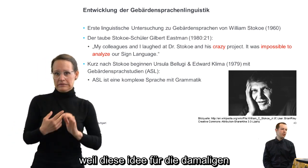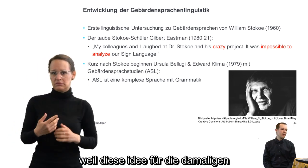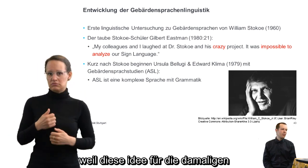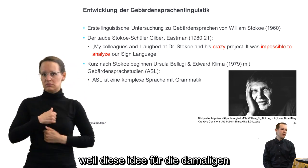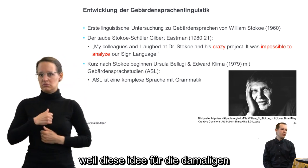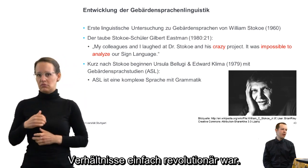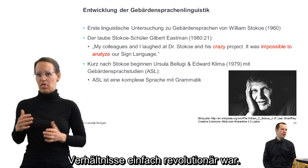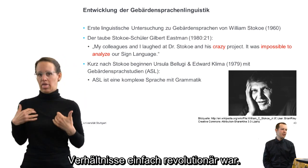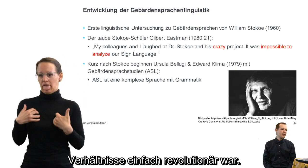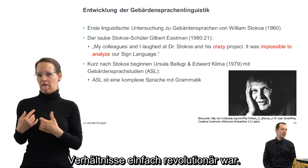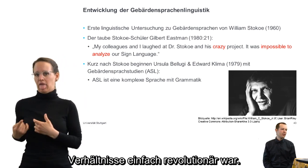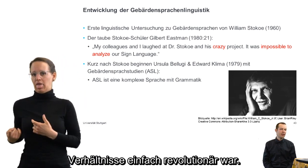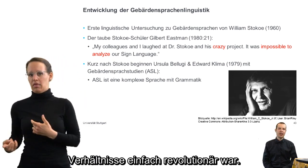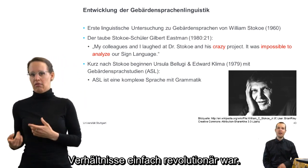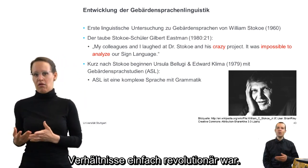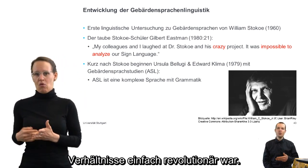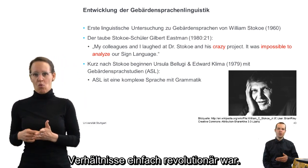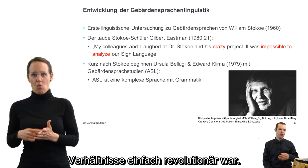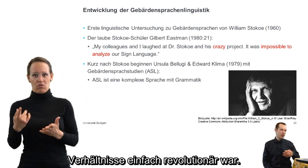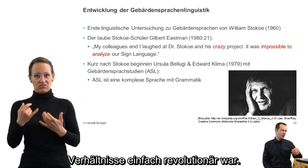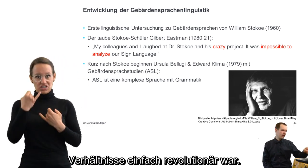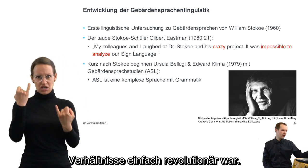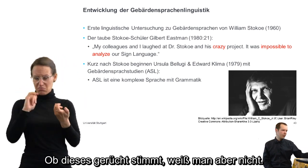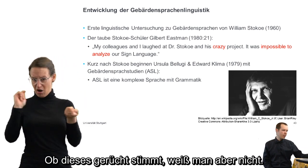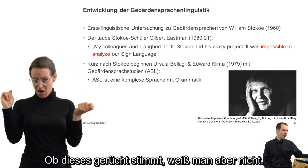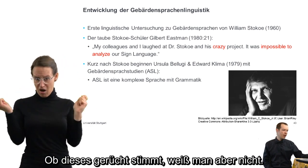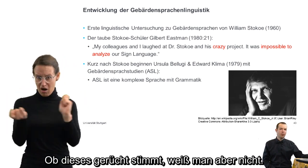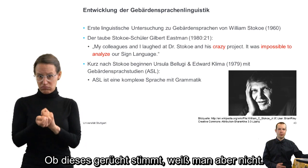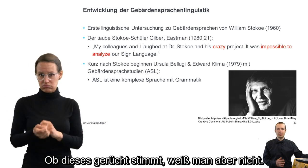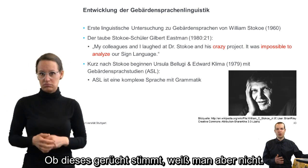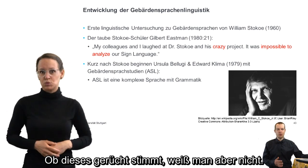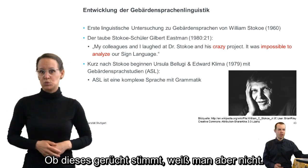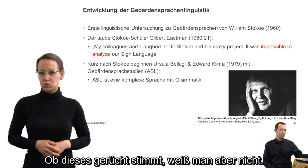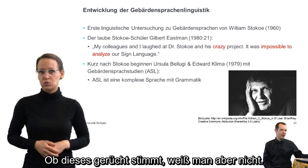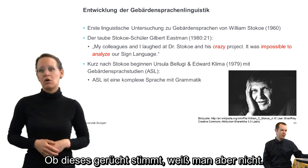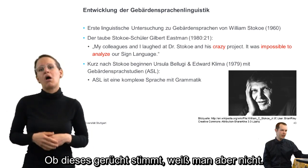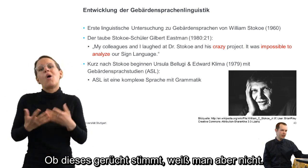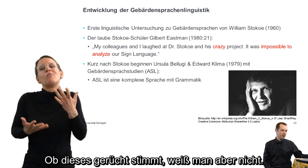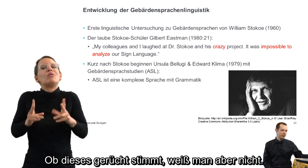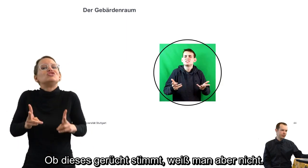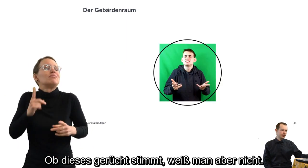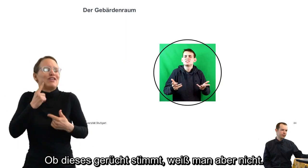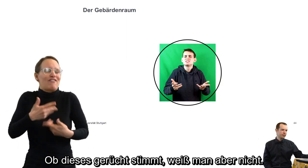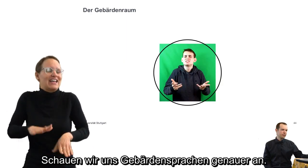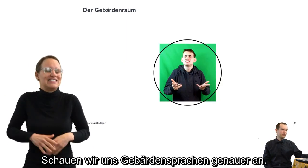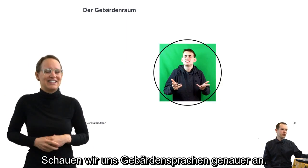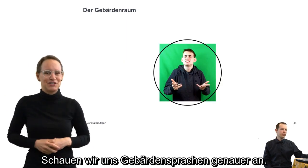von den damaligen Verhältnissen einfach eher revolutionär war. So, dieses Gerücht stimmt, weiß nicht.